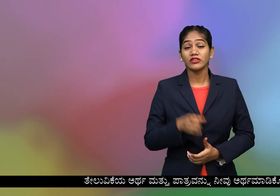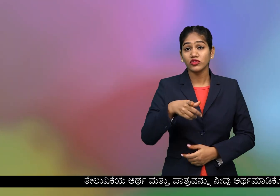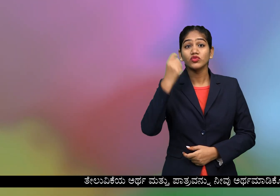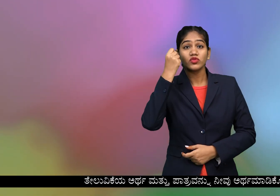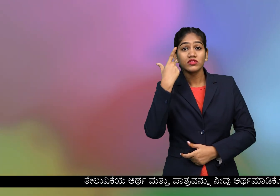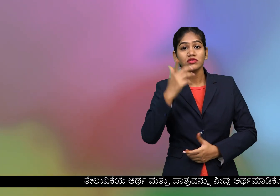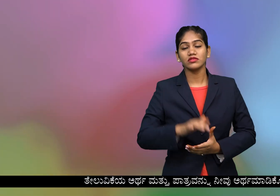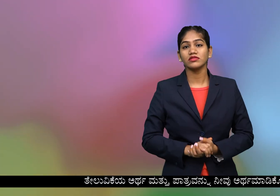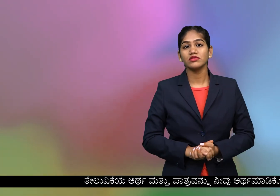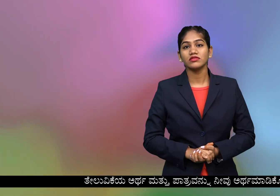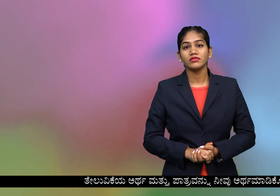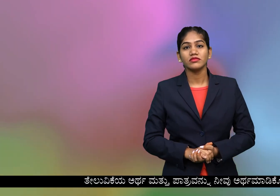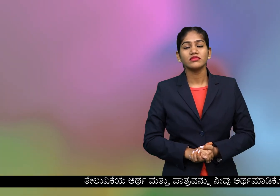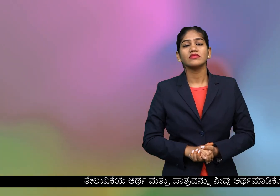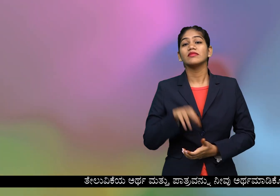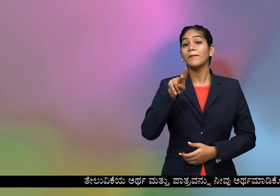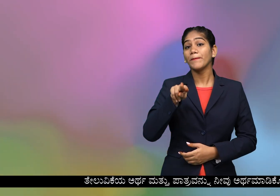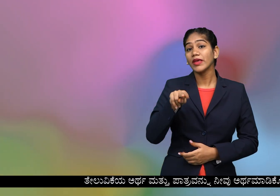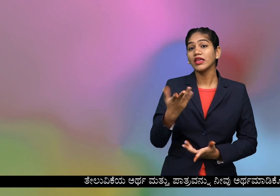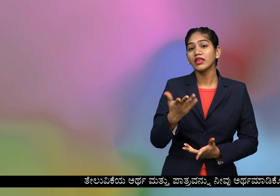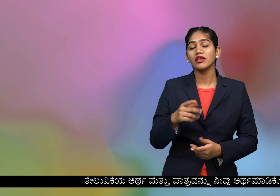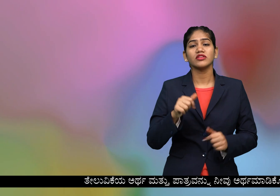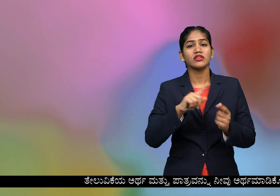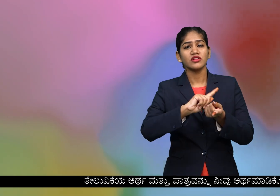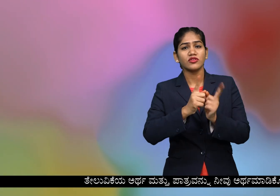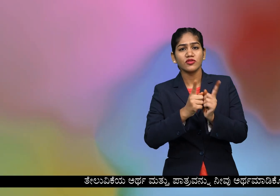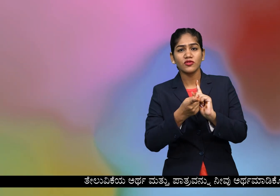ತೇಲುವಿಕೆಯ ಅರ್ಥ ಮತ್ತು ಪಾತ್ರವನ್ನ ನೀವು ಅರ್ಥ ಮಾಡಿಕೊಂಡಿದ್ದೀರಿ.